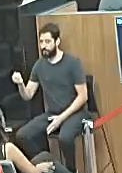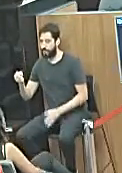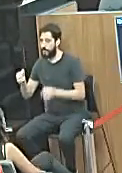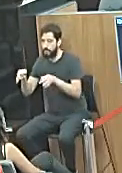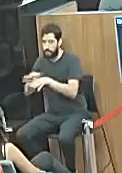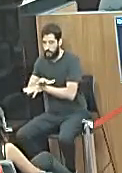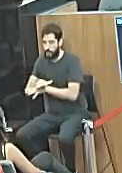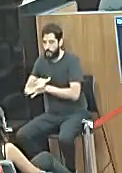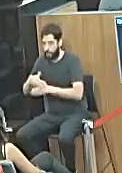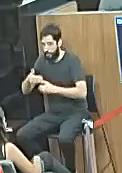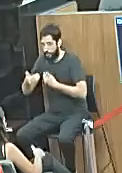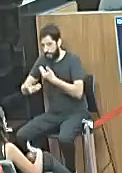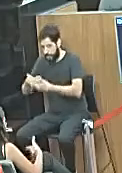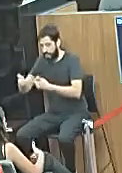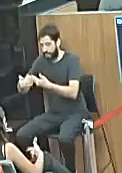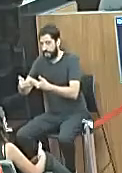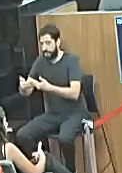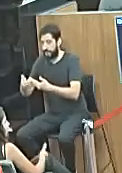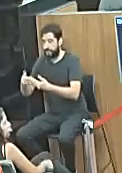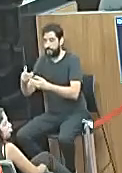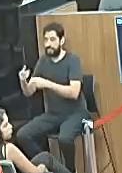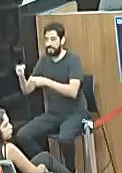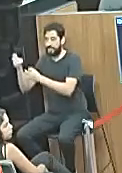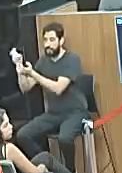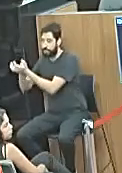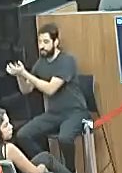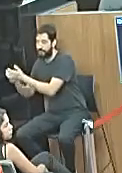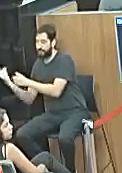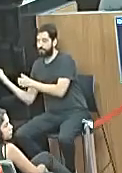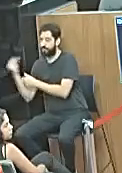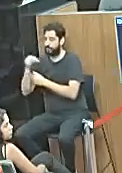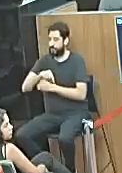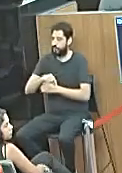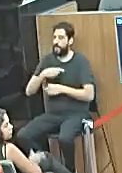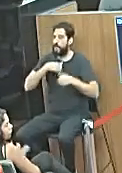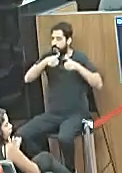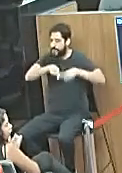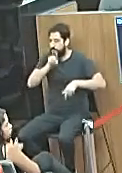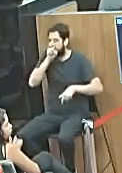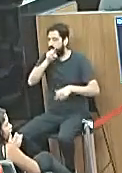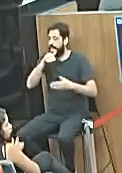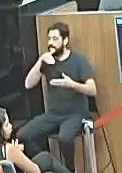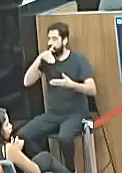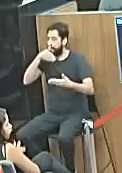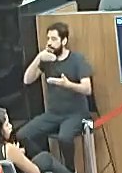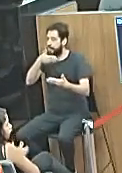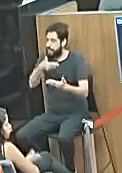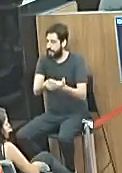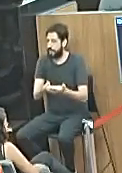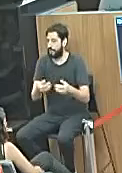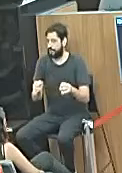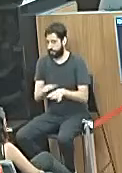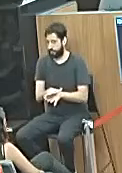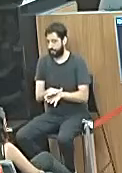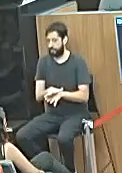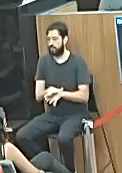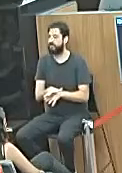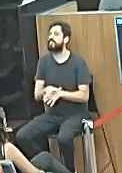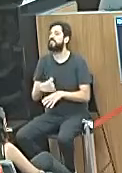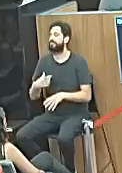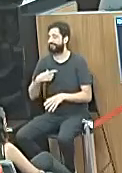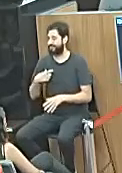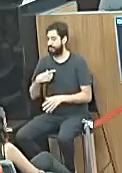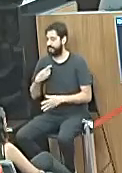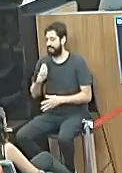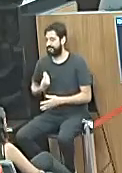de lá o centro vem pra cá ficamos até o final dos trabalhos com a presença marcante